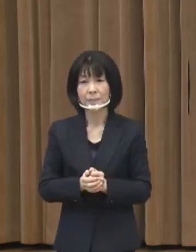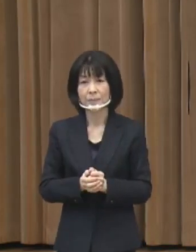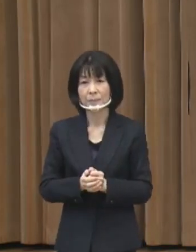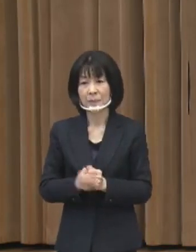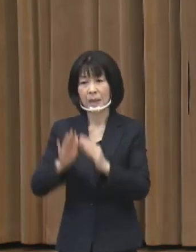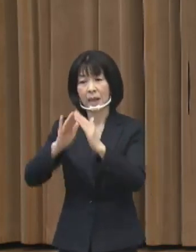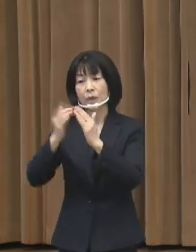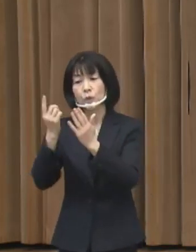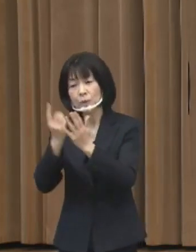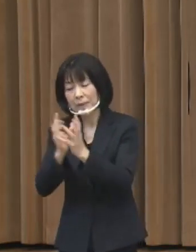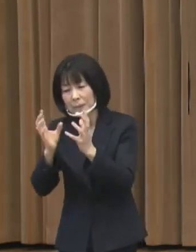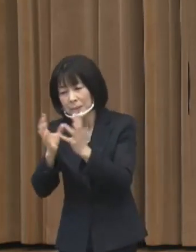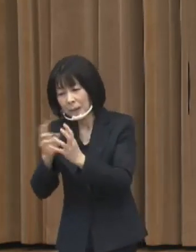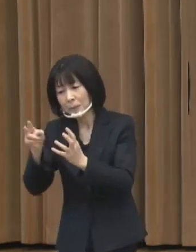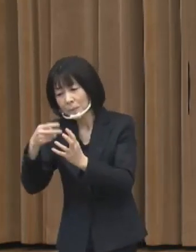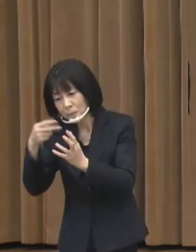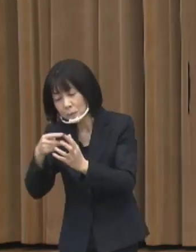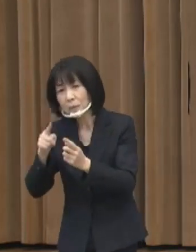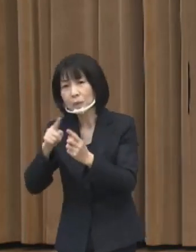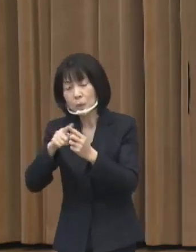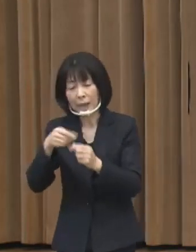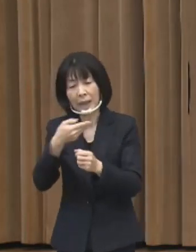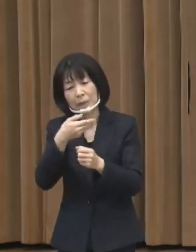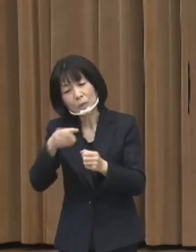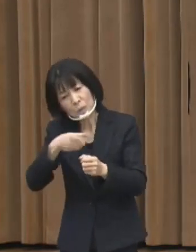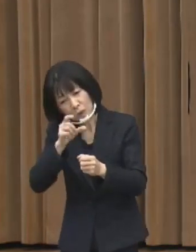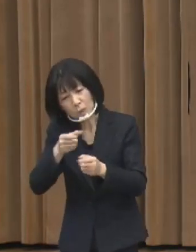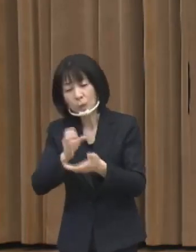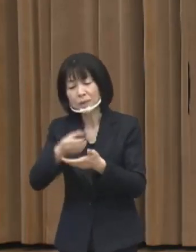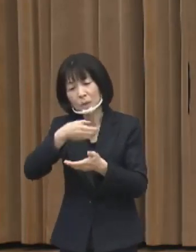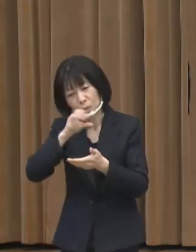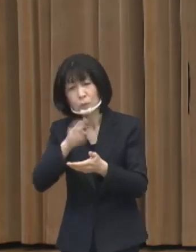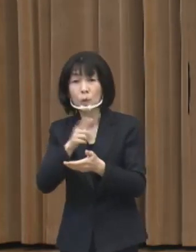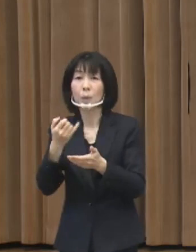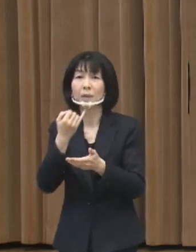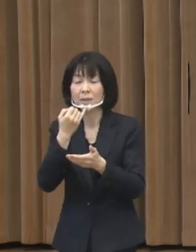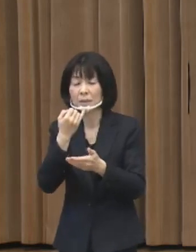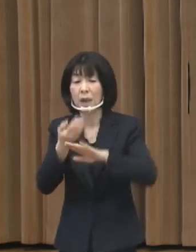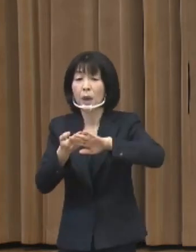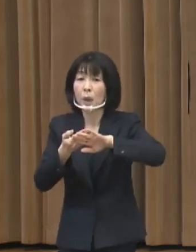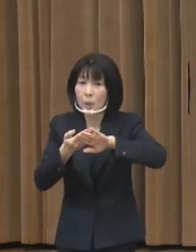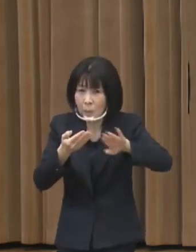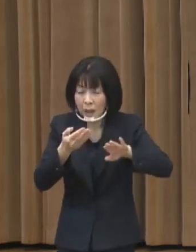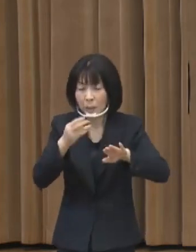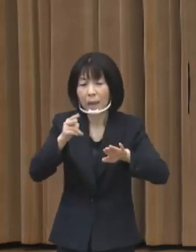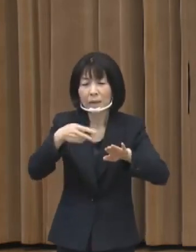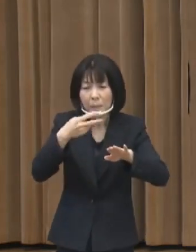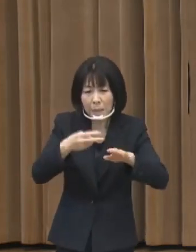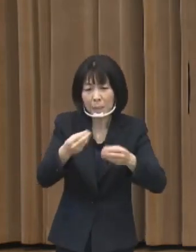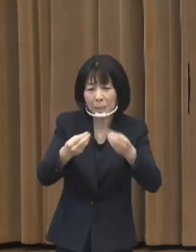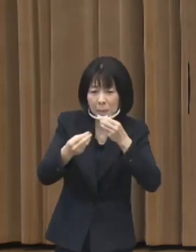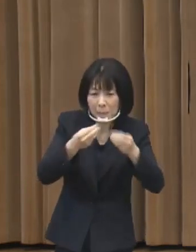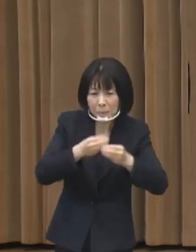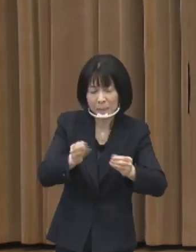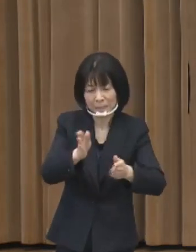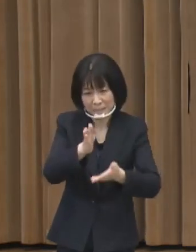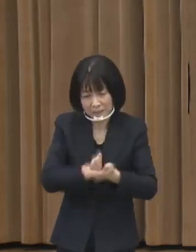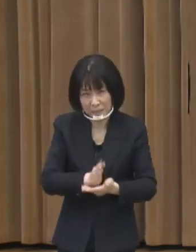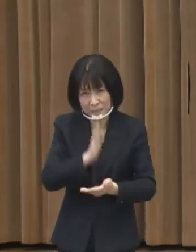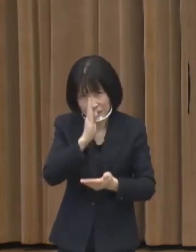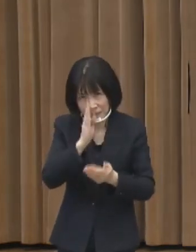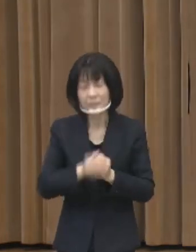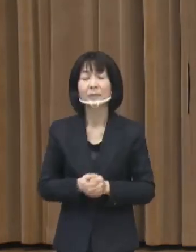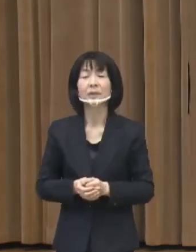の家族で食事をとることや、水分補給を除き、飲食の自粛をお願いをいた